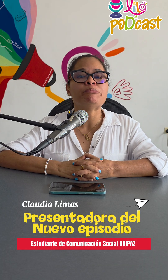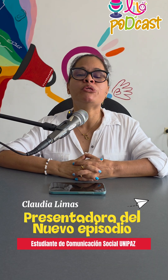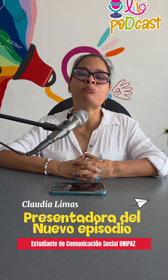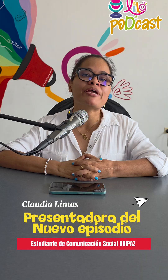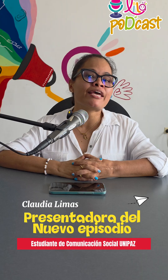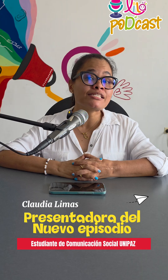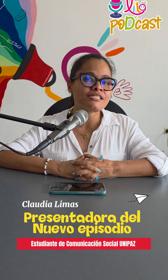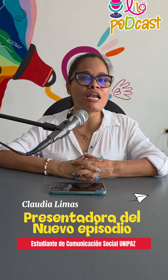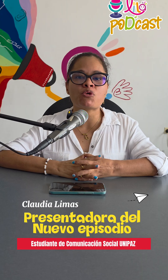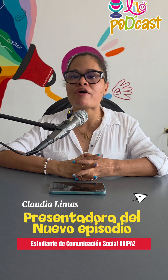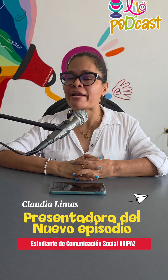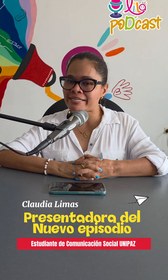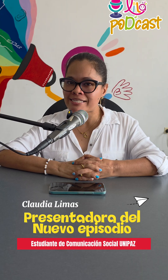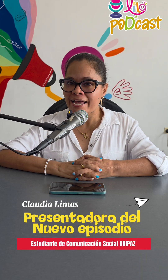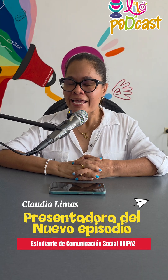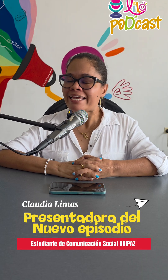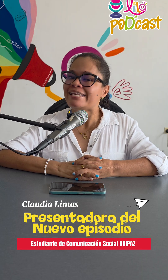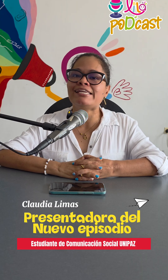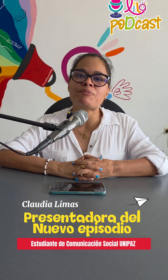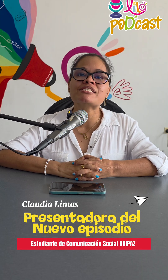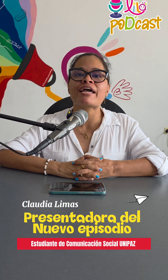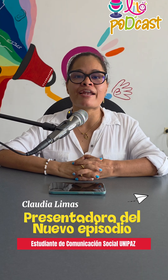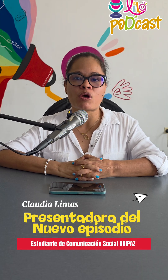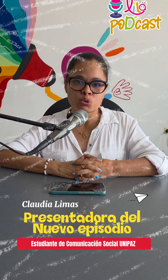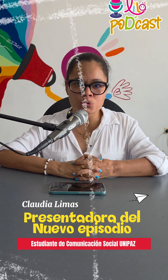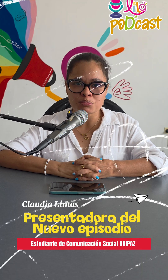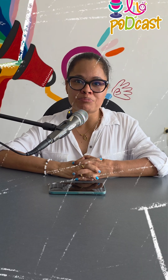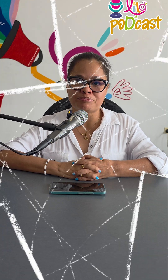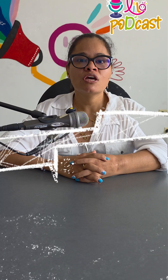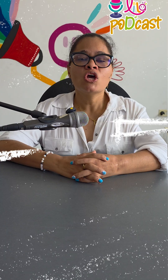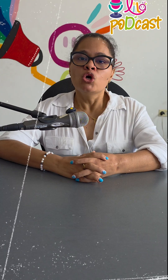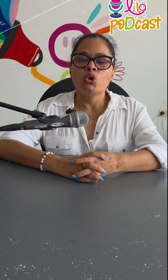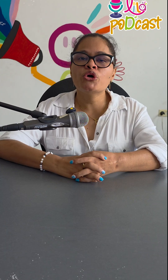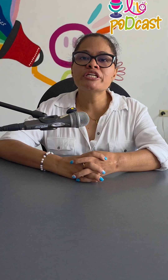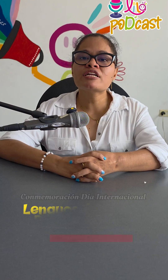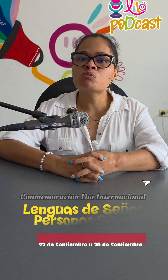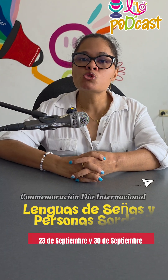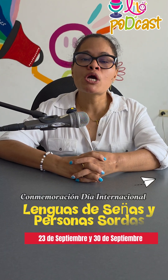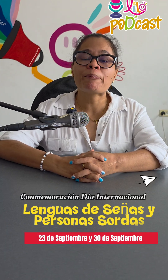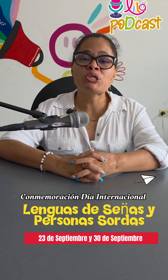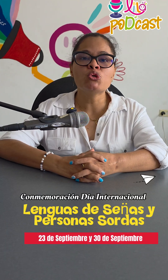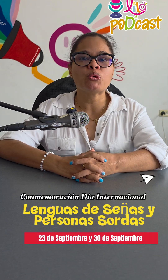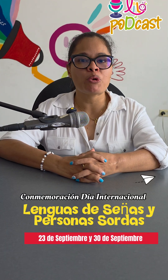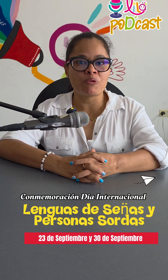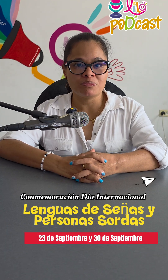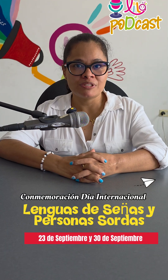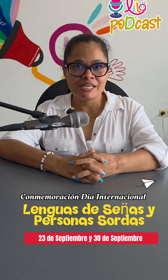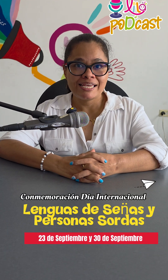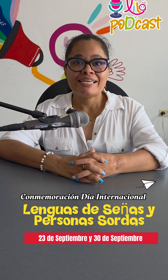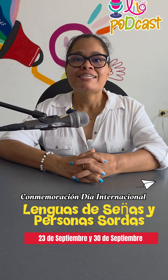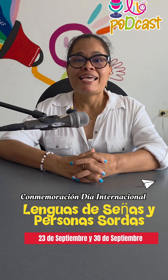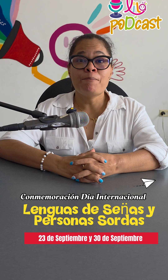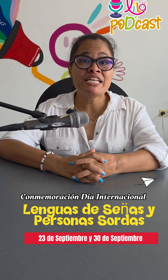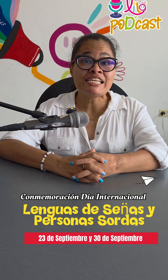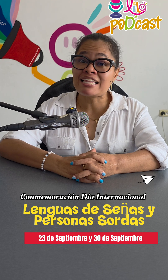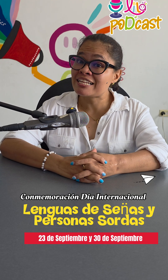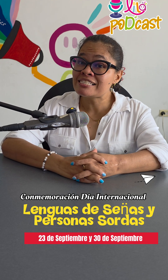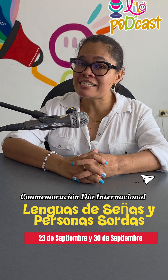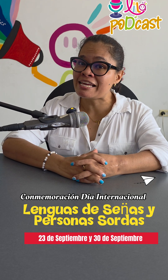Mi nombre es Claudia Vanessa Limas Granados. Hoy tenemos un capítulo nuevo. 23 de